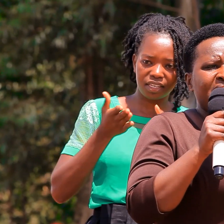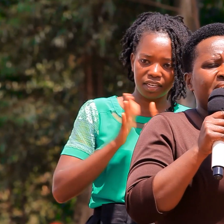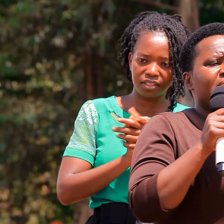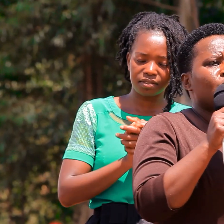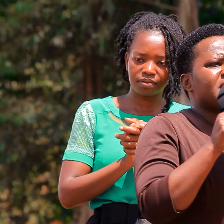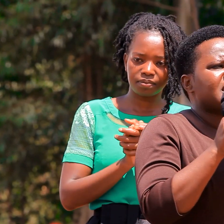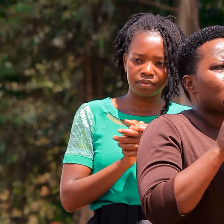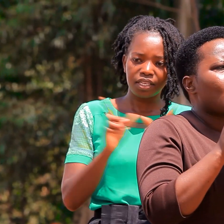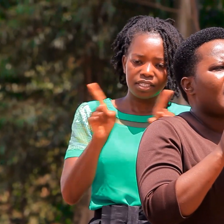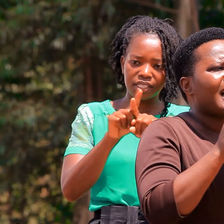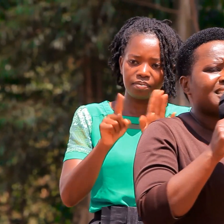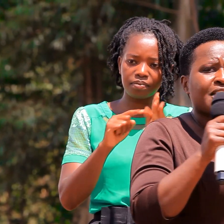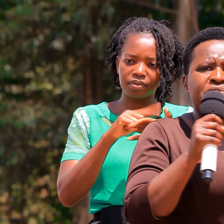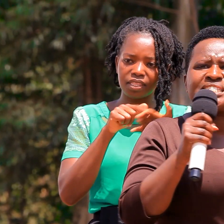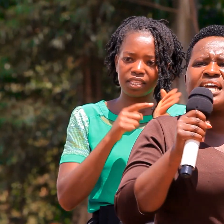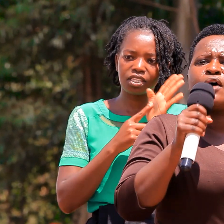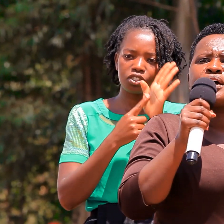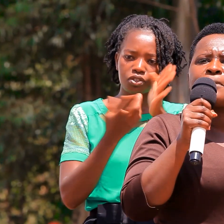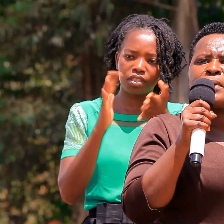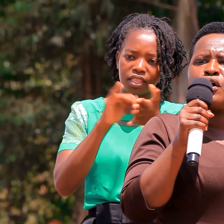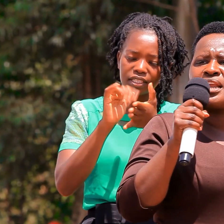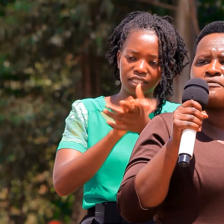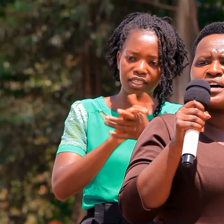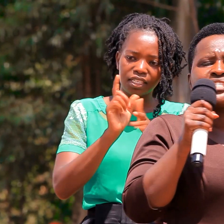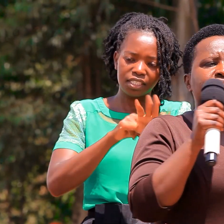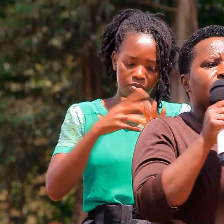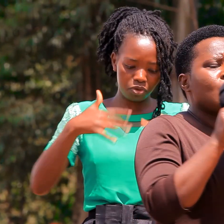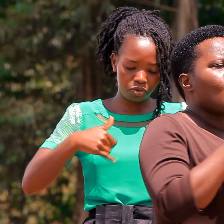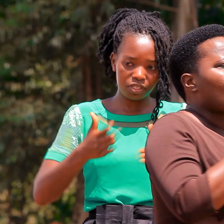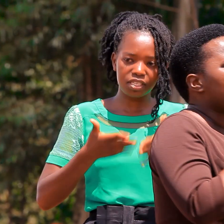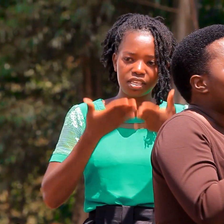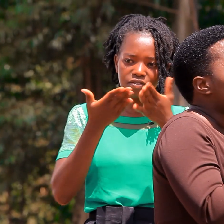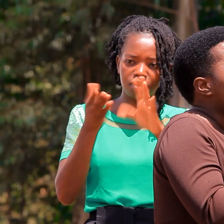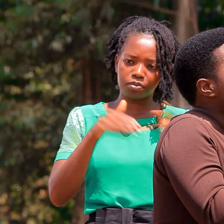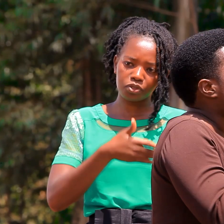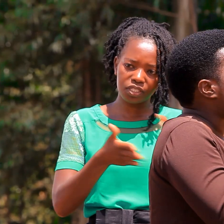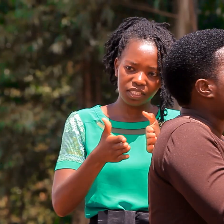Na hii inaonyesha kuwa hata vijana wakipewa nafasi